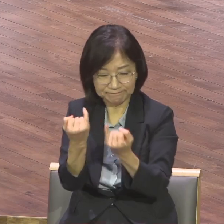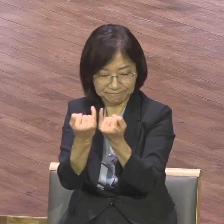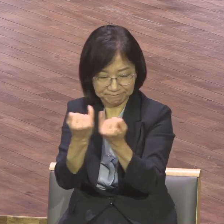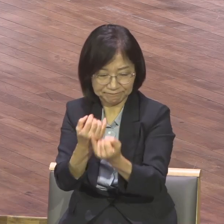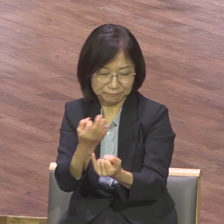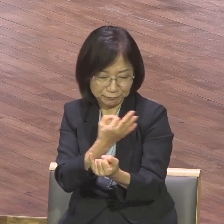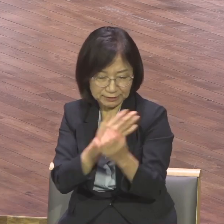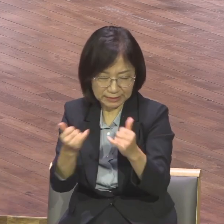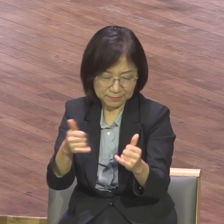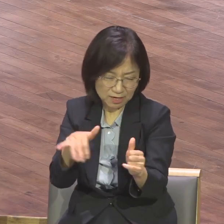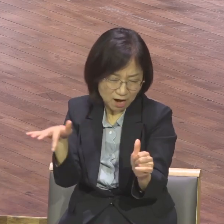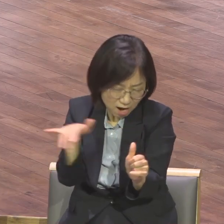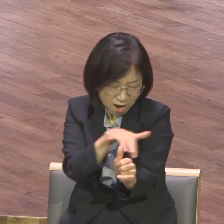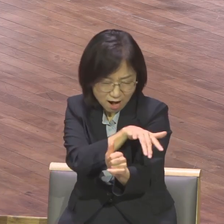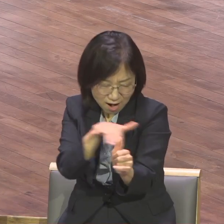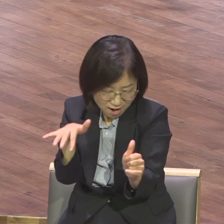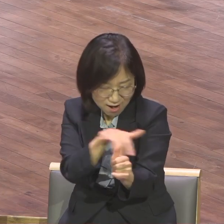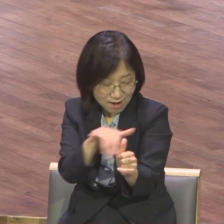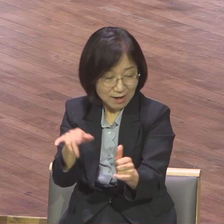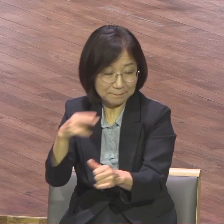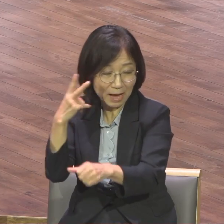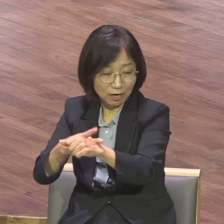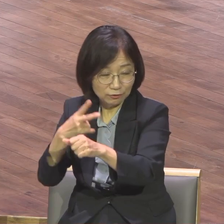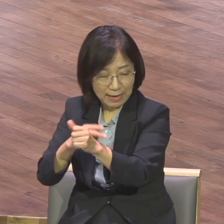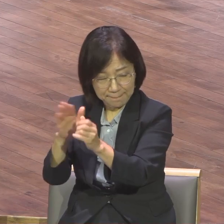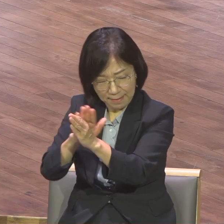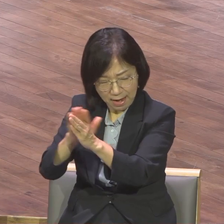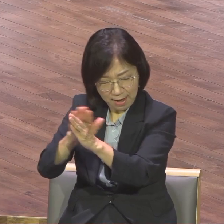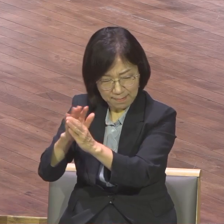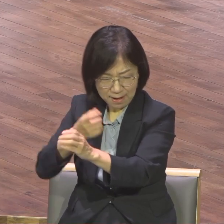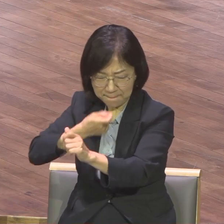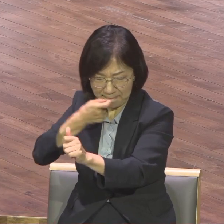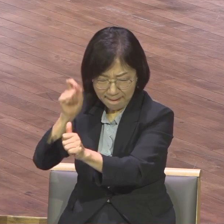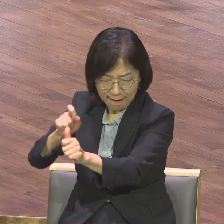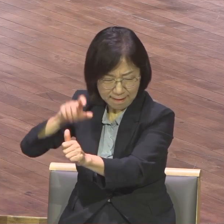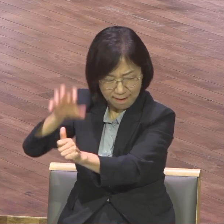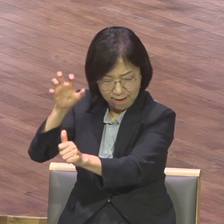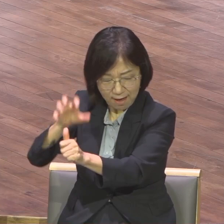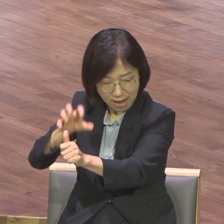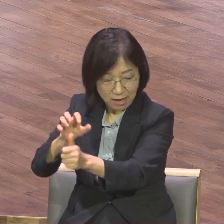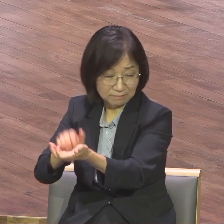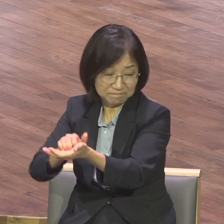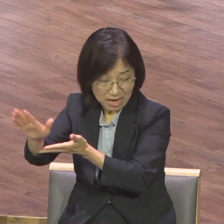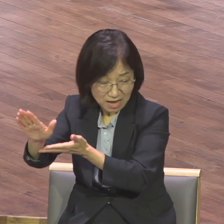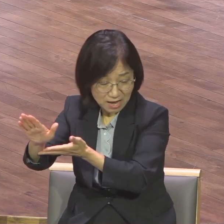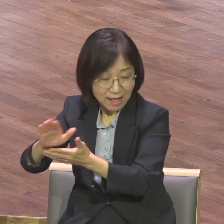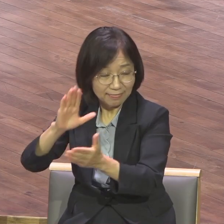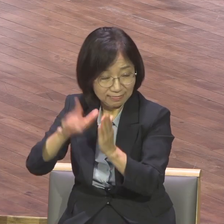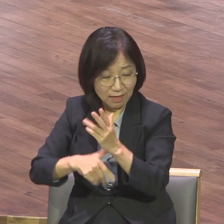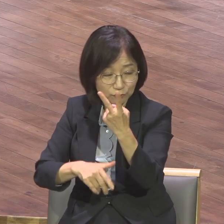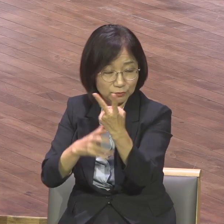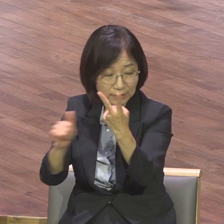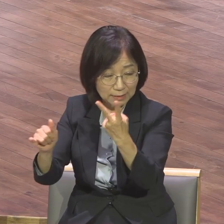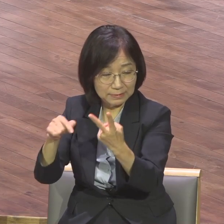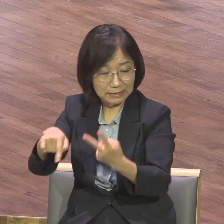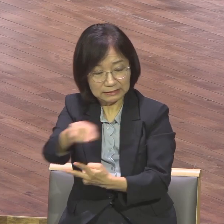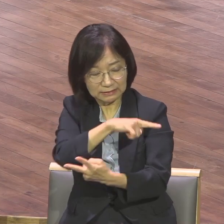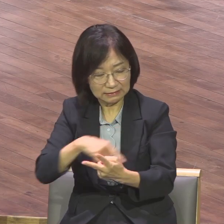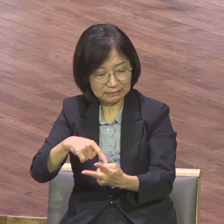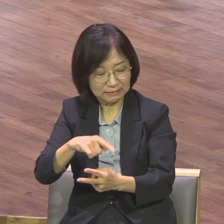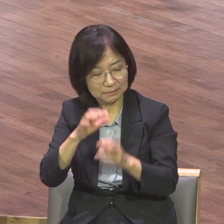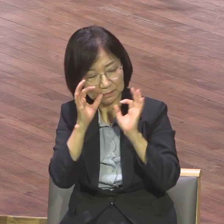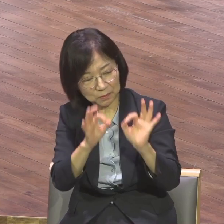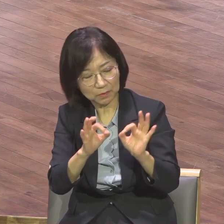유력자들 성동하여 바울과 바나바를 박해하려 하여 그 지역에서 쫓아내니 두 사람이 그들을 향하여 발에